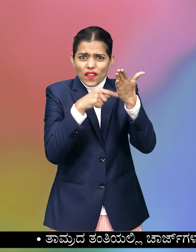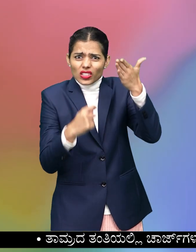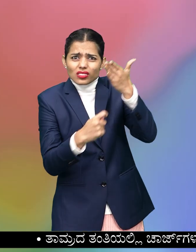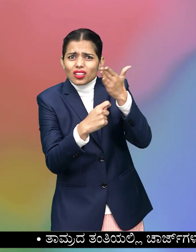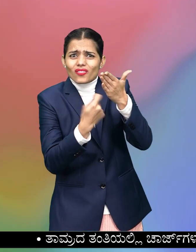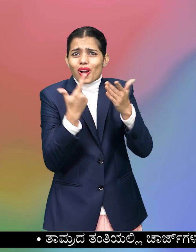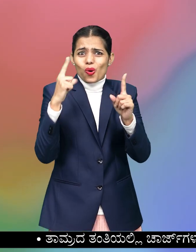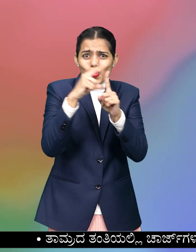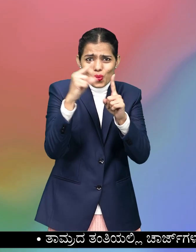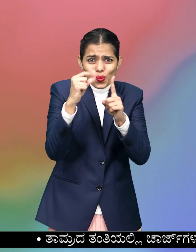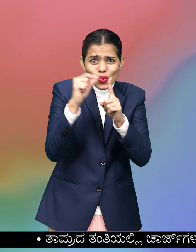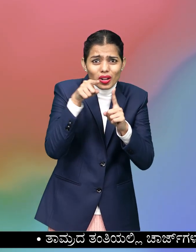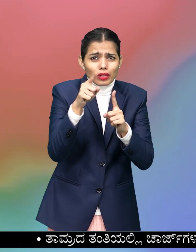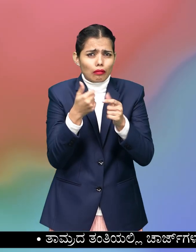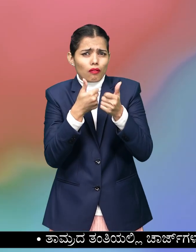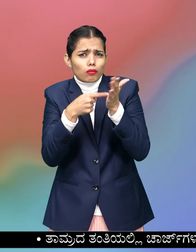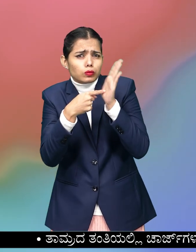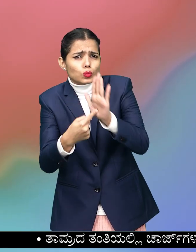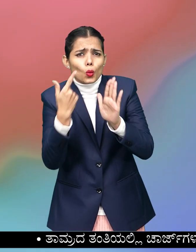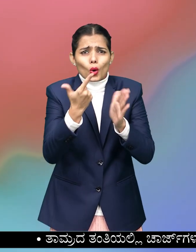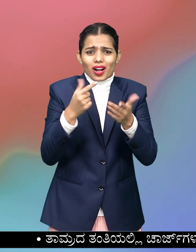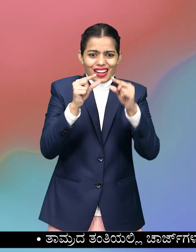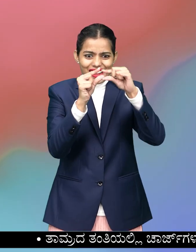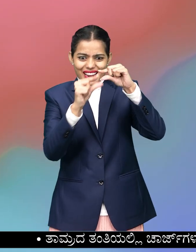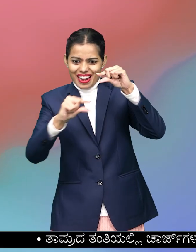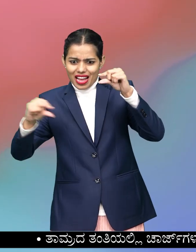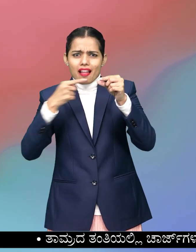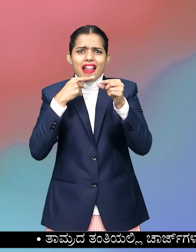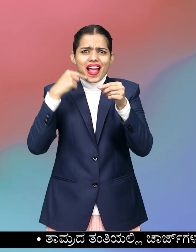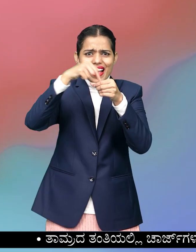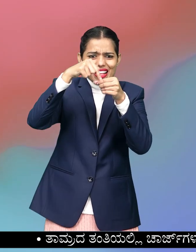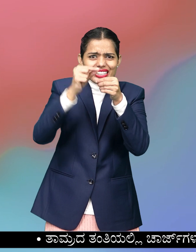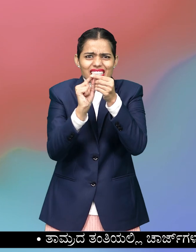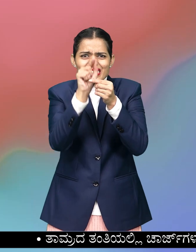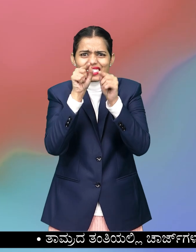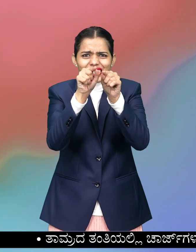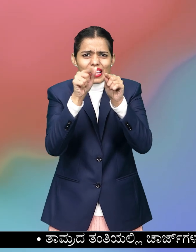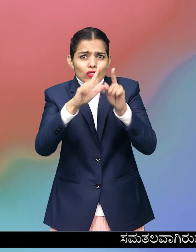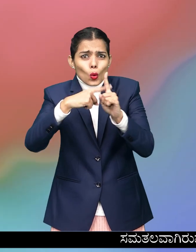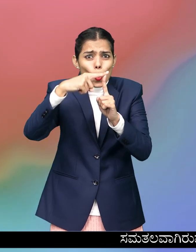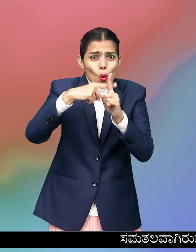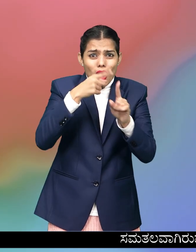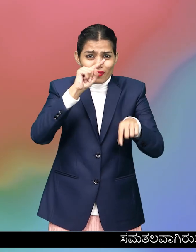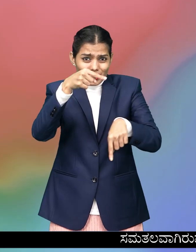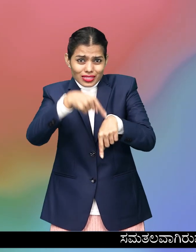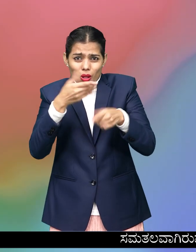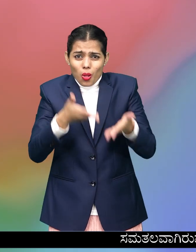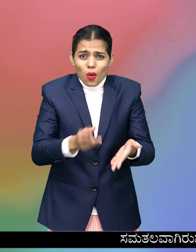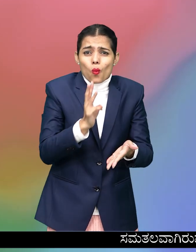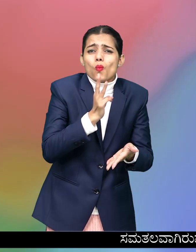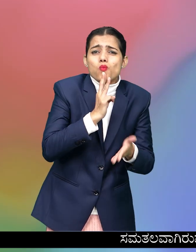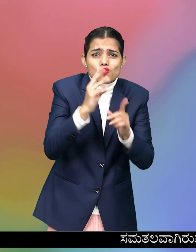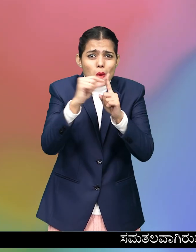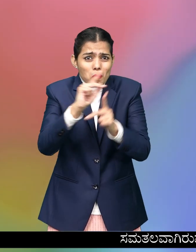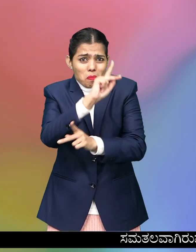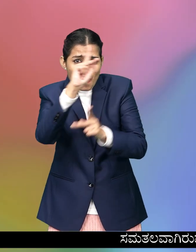ತಾಮ್ರದ ತಂತಿಯಲ್ಲಿ ಚಾರ್ಜ್ಗಳನ್ನು ತಾವಾಗಿಯೇ ಹರಿಯುವುದಿಲ್ಲ, ಹಾಗೆಯೇ ಸಂಪೂರ್ಣವಾಗಿ ಸಮತಲವಾಗಿರುವ